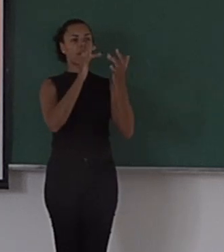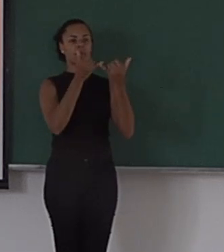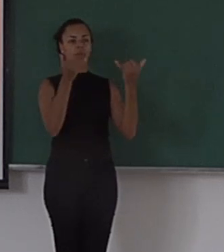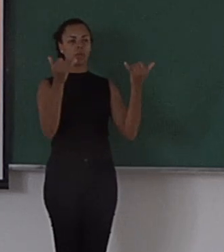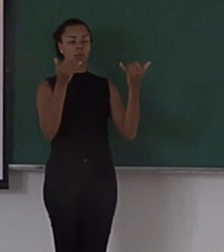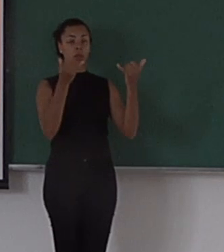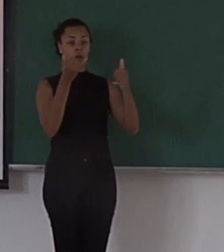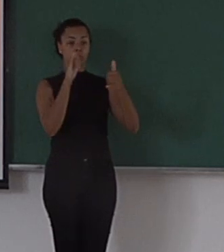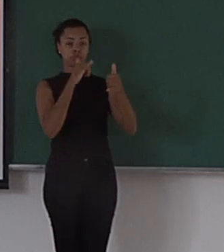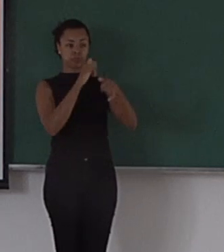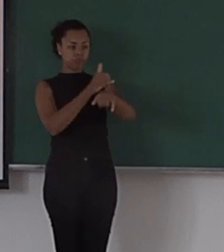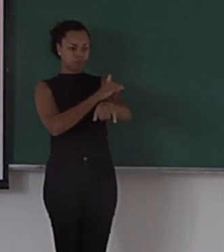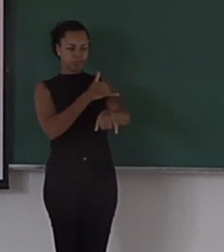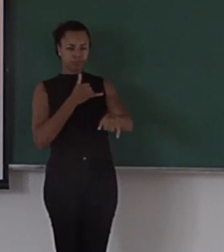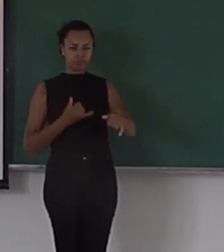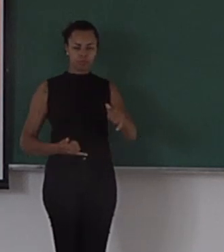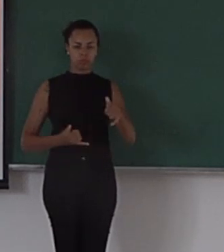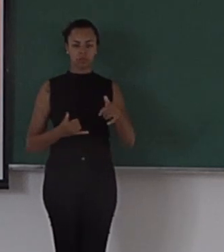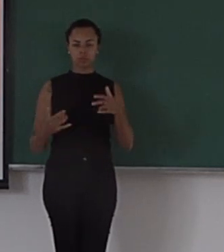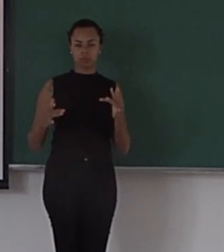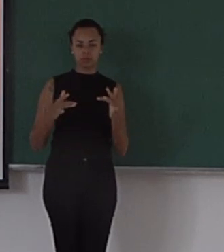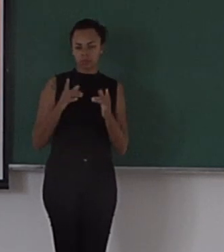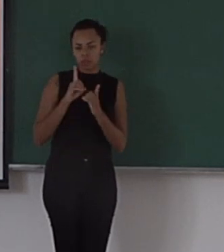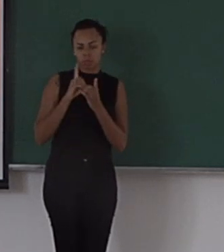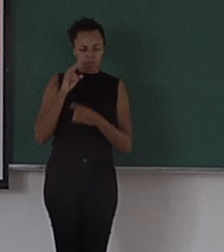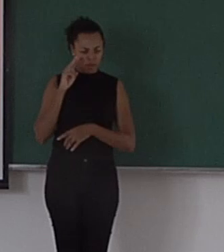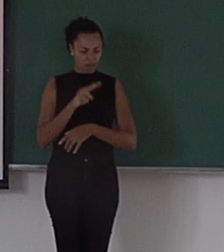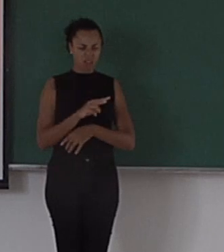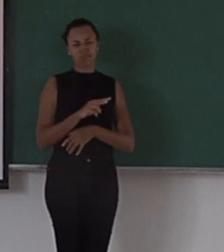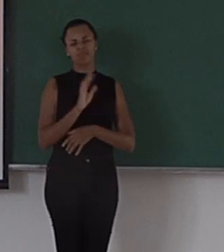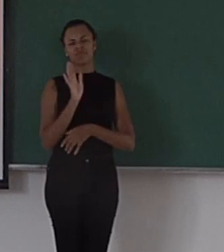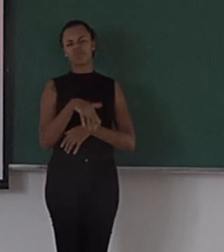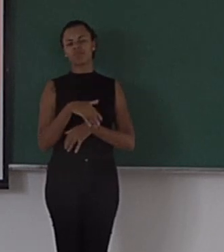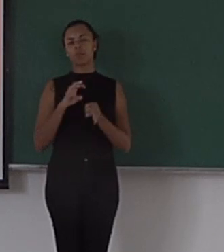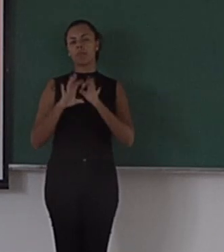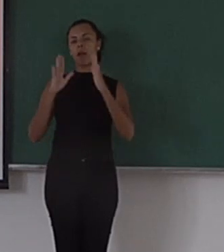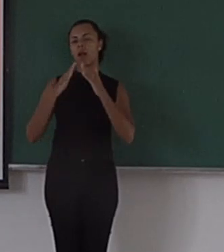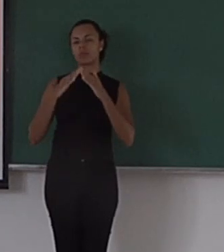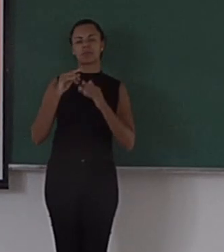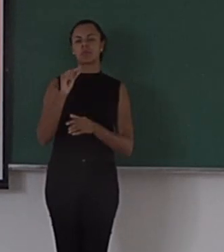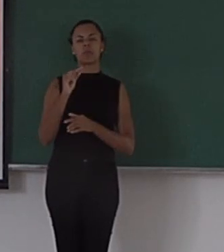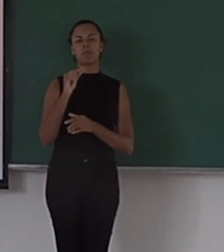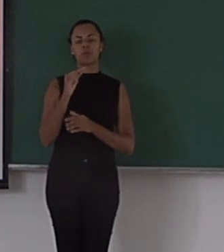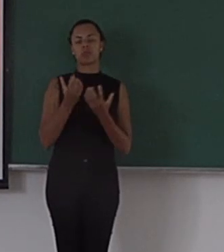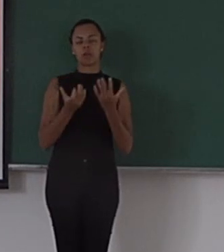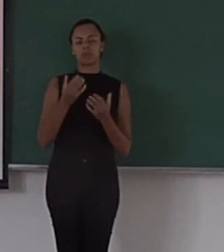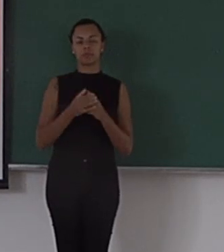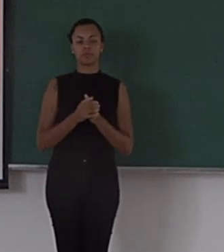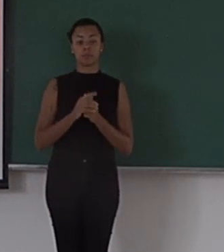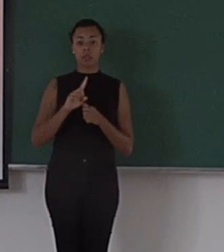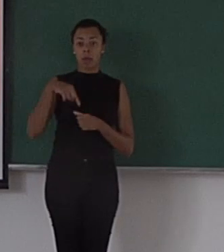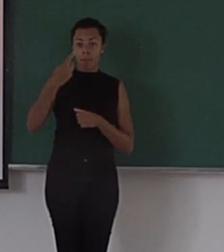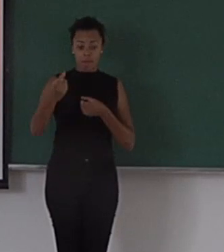descarga elétrica. Aí ele chega para um atendimento e vai falar, posso liberar esse indivíduo para casa que a queimadura foi superficial. No outro dia ele volta, ele já tem uma